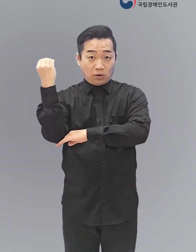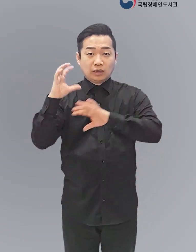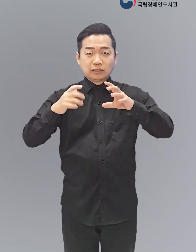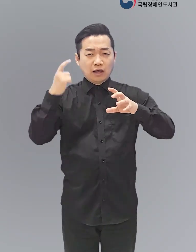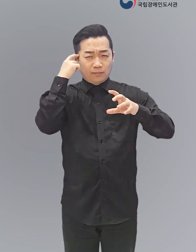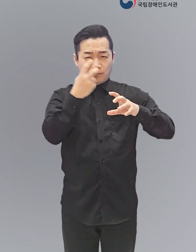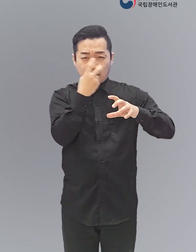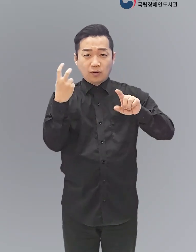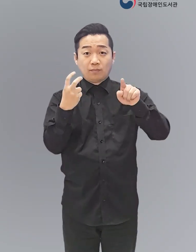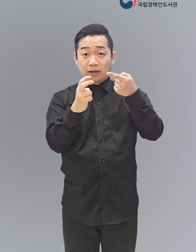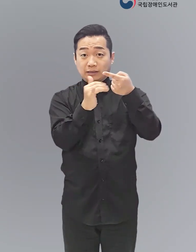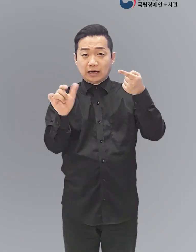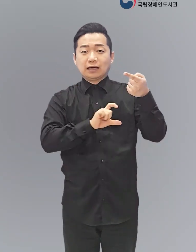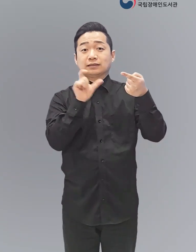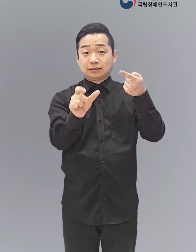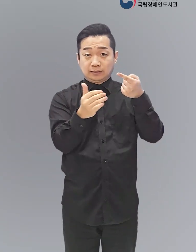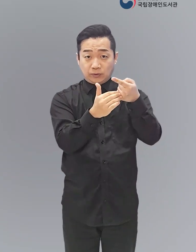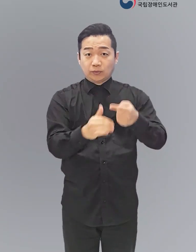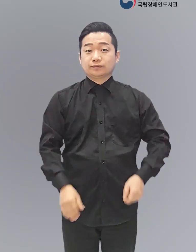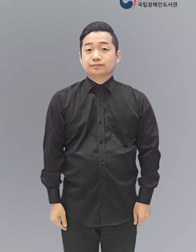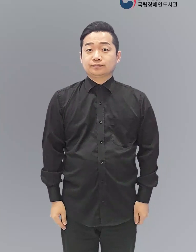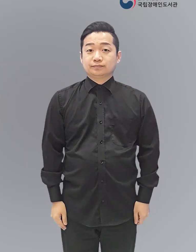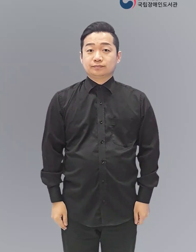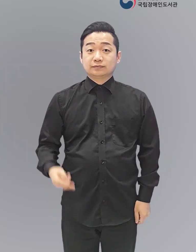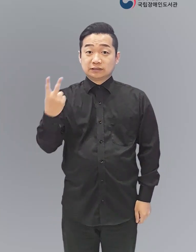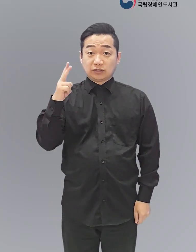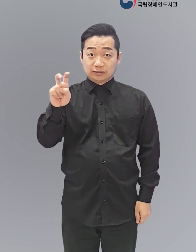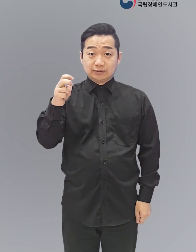2019년 포린 폴리시 세계의 두뇌 100인 선정,